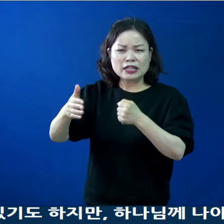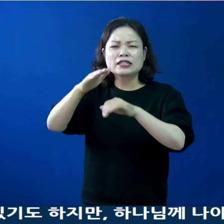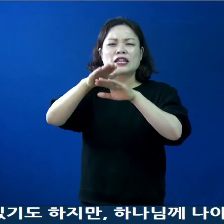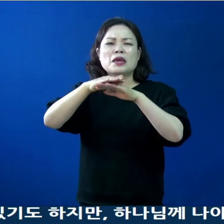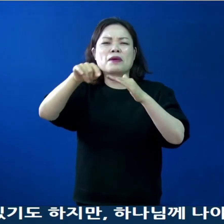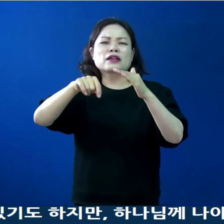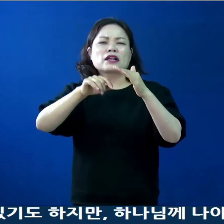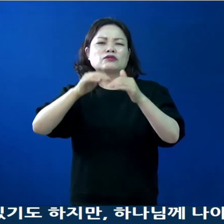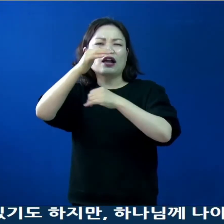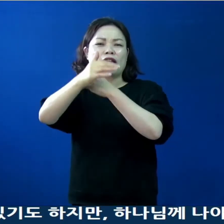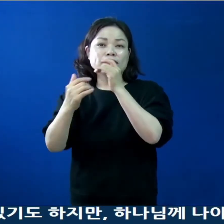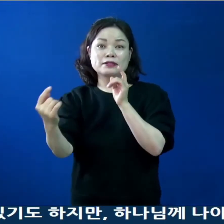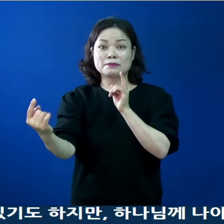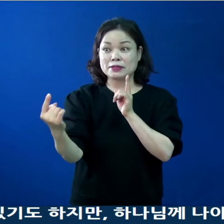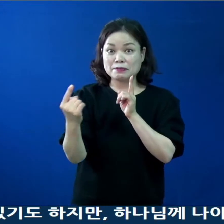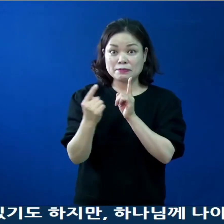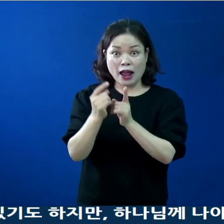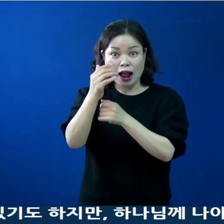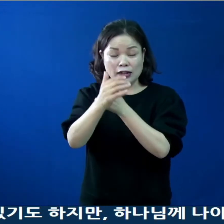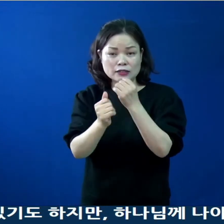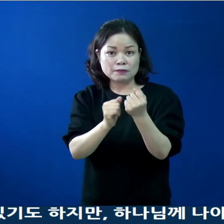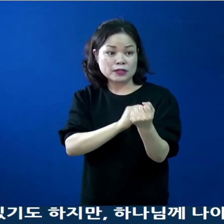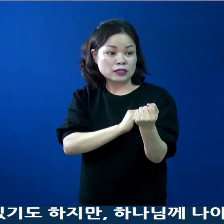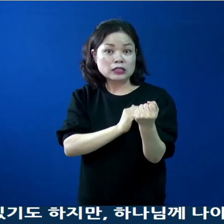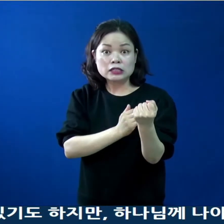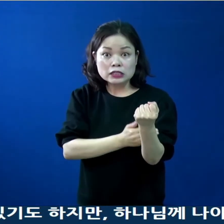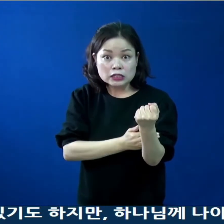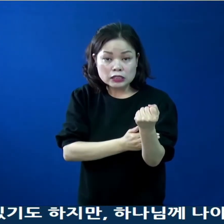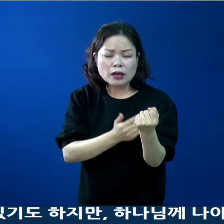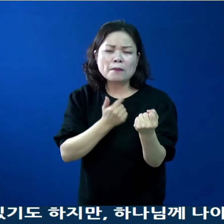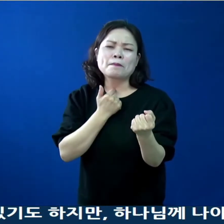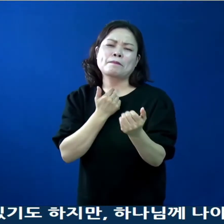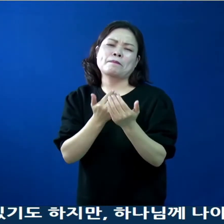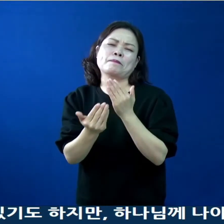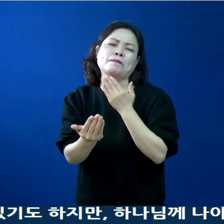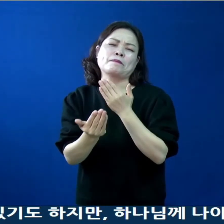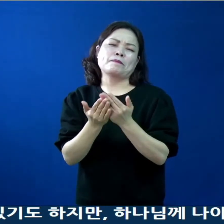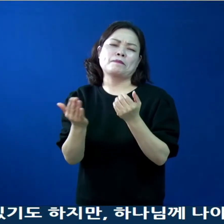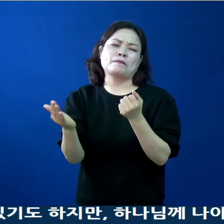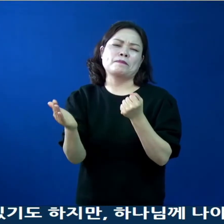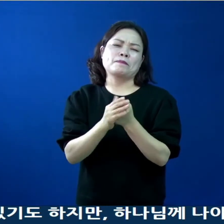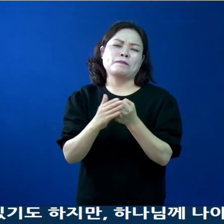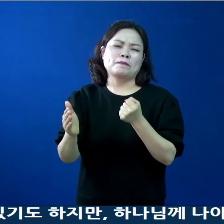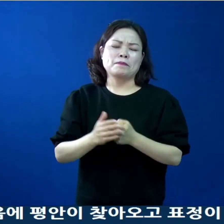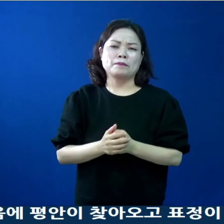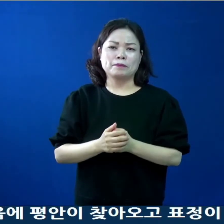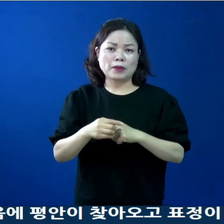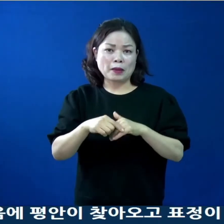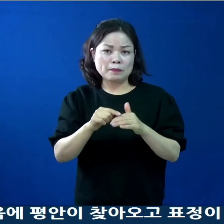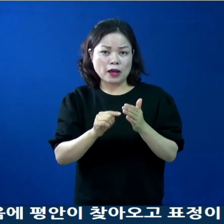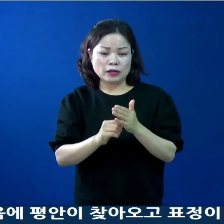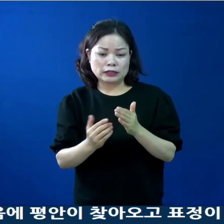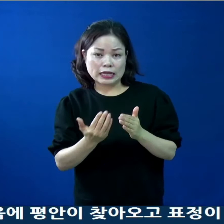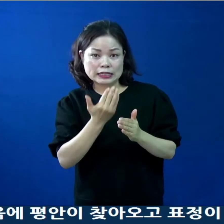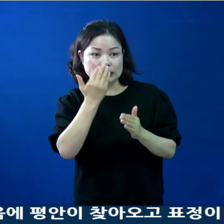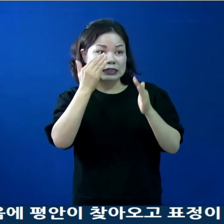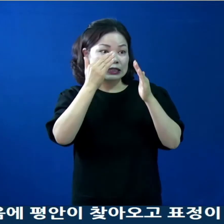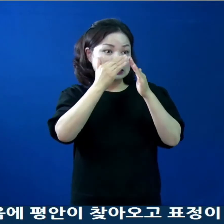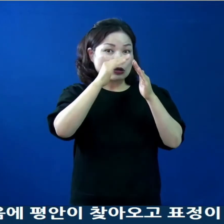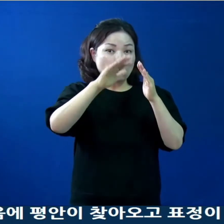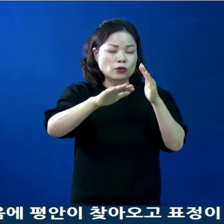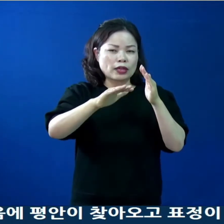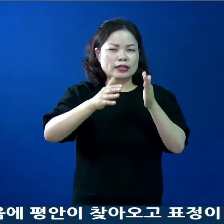가운데 하나님을 만나서 하나님의 능력을 경험했기 때문입니다. 마음에 시온의 대로가 있다라고 하는